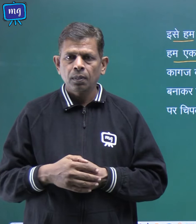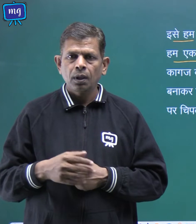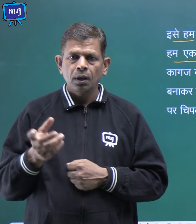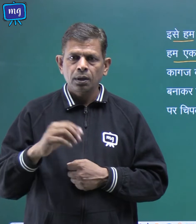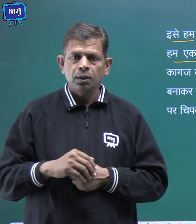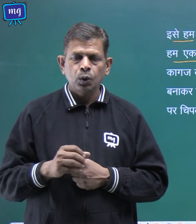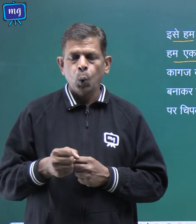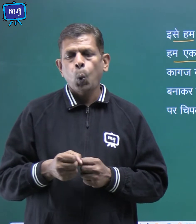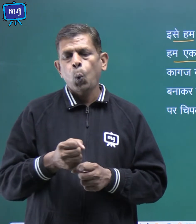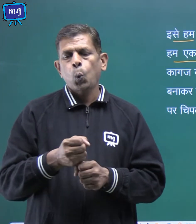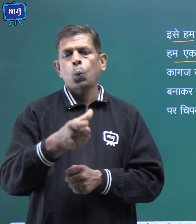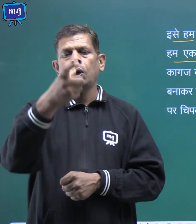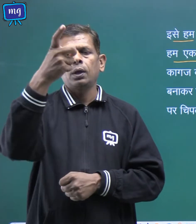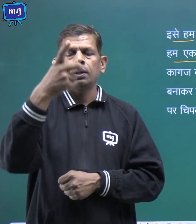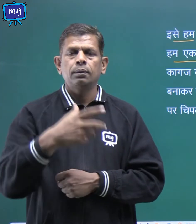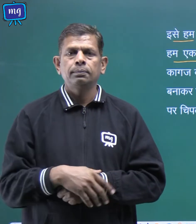और इसे खोलेंगे।